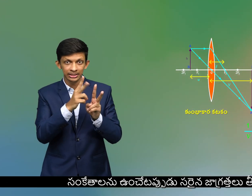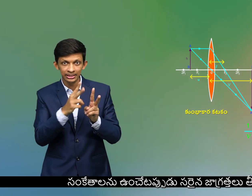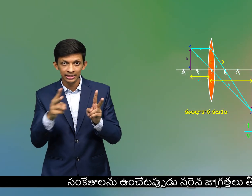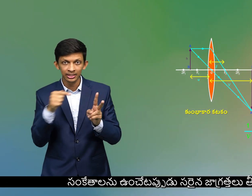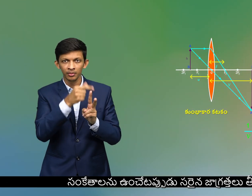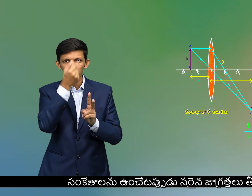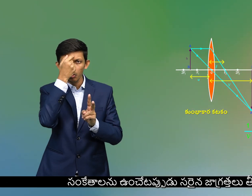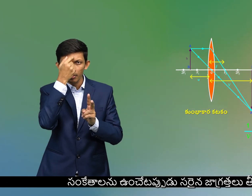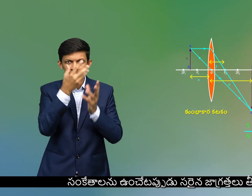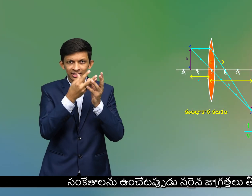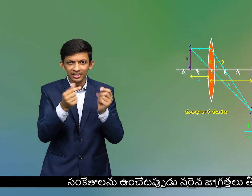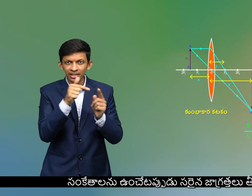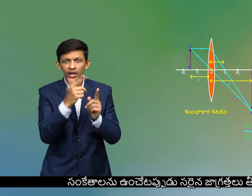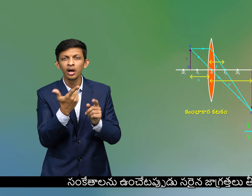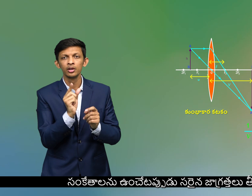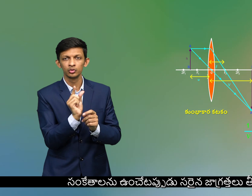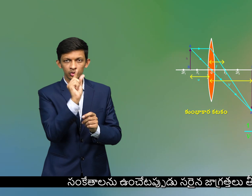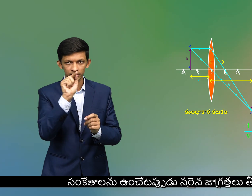ఉంచేటప్పుడు సరైన జాగ్రత్తలు తీసుకోవాలి.